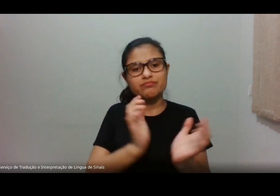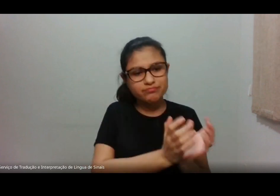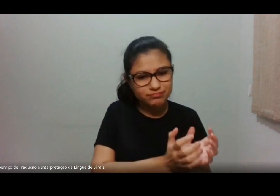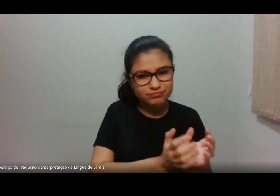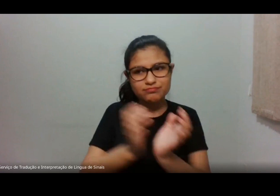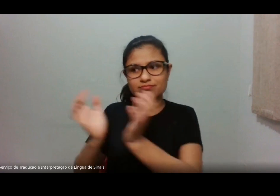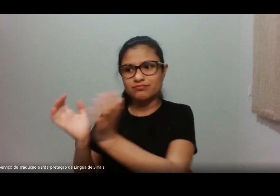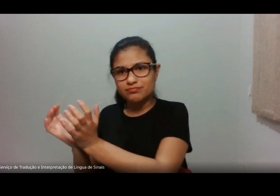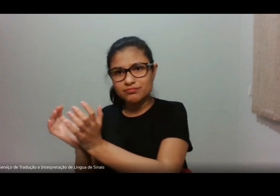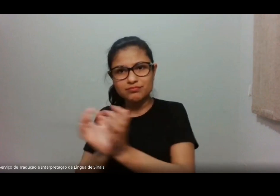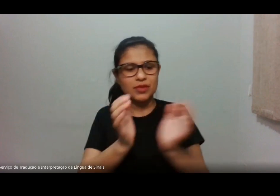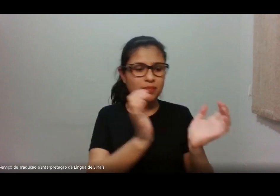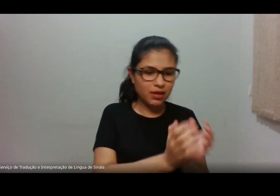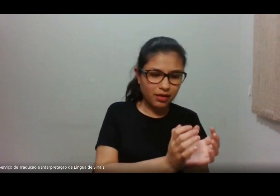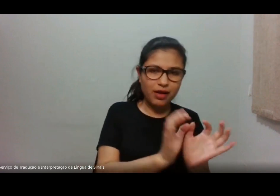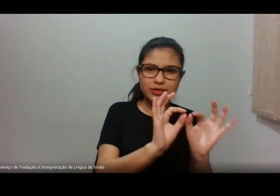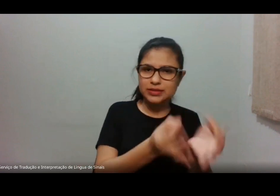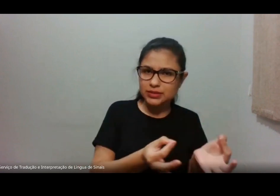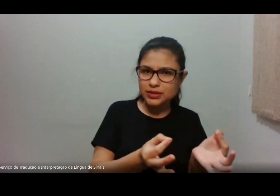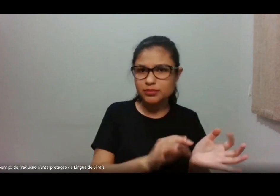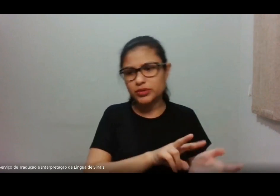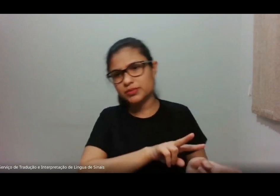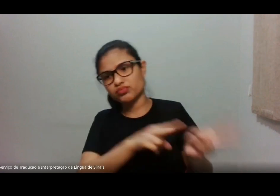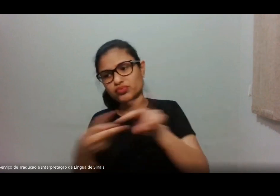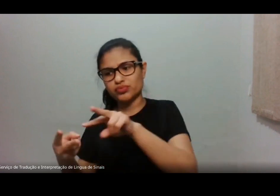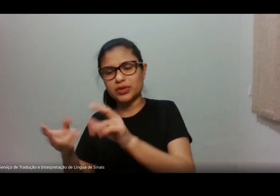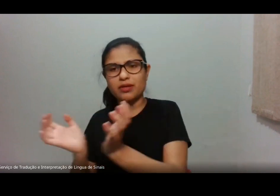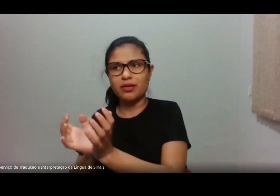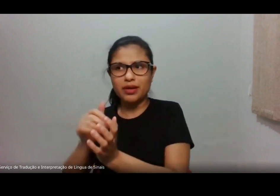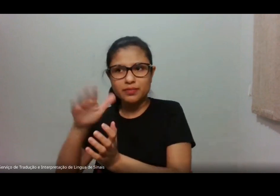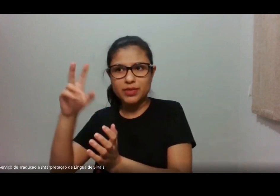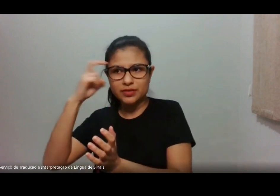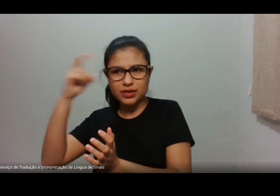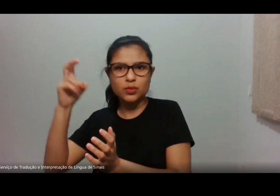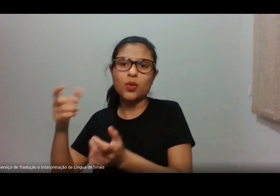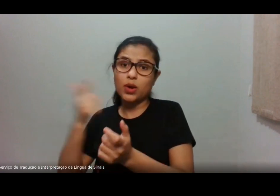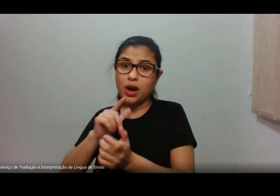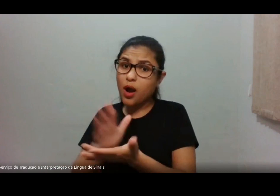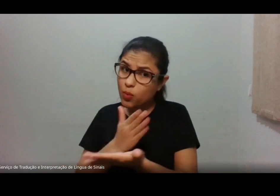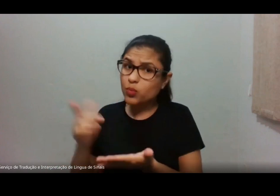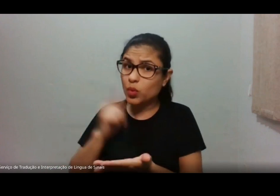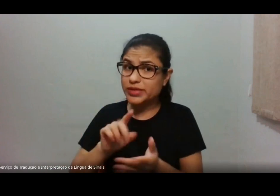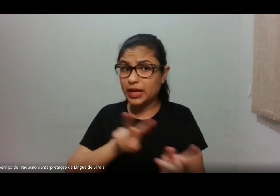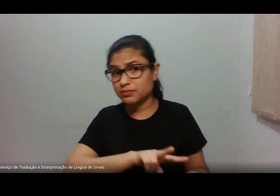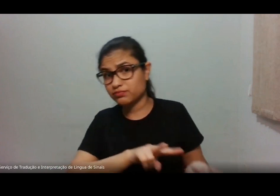famosa travessia, né, indo de uma classe mais modesta para outra mais intelectual.